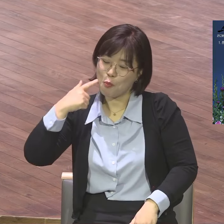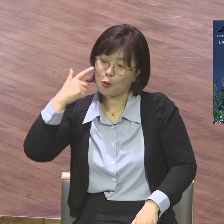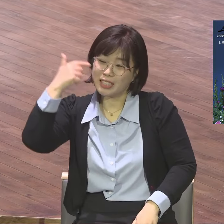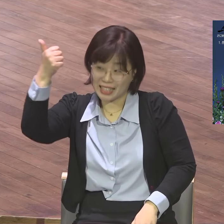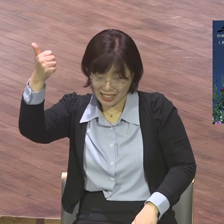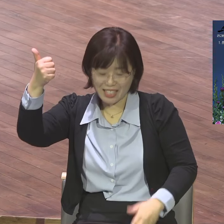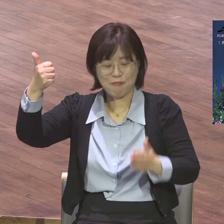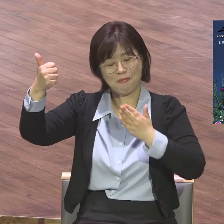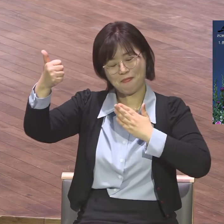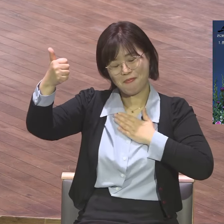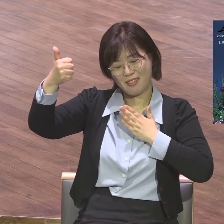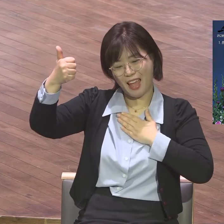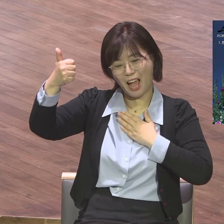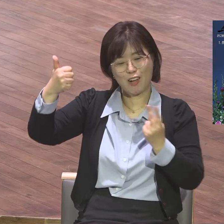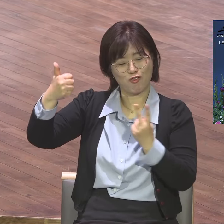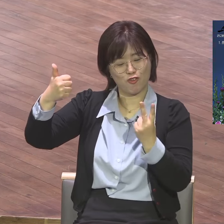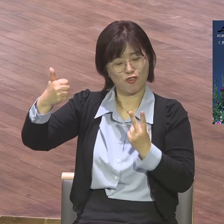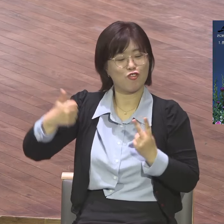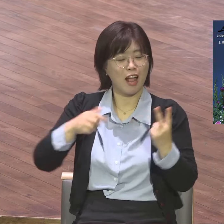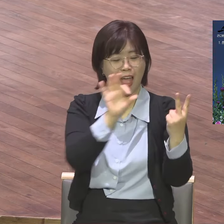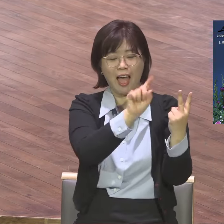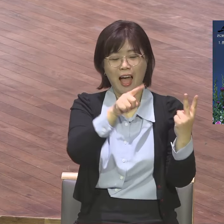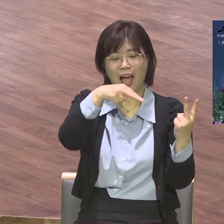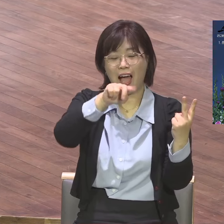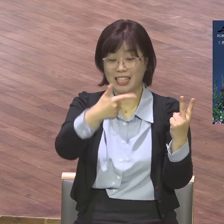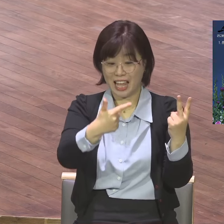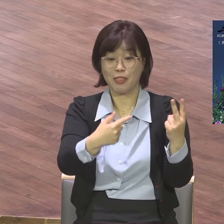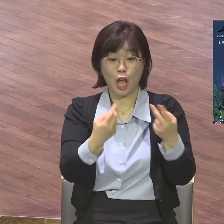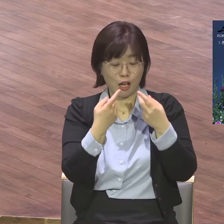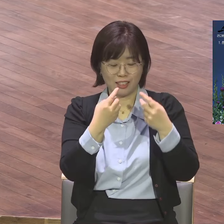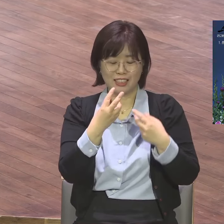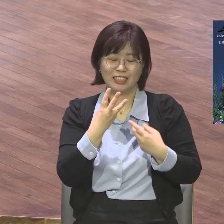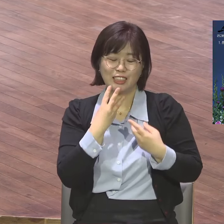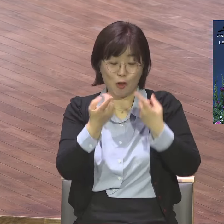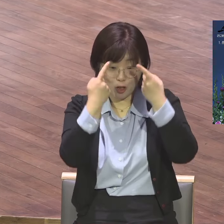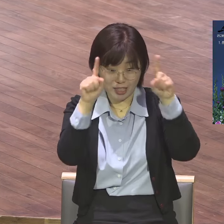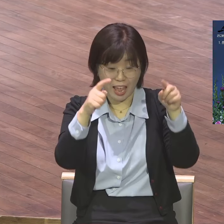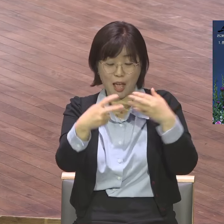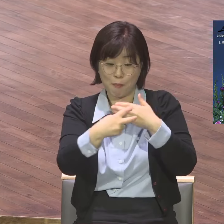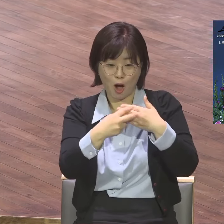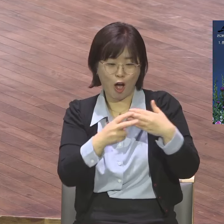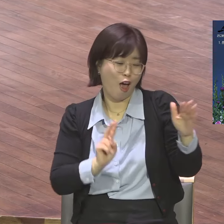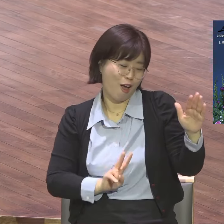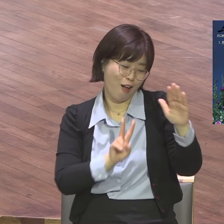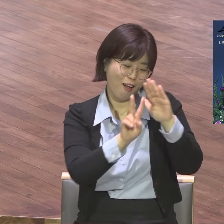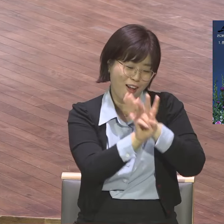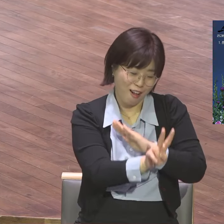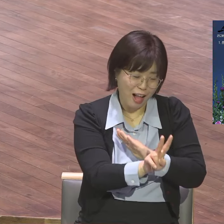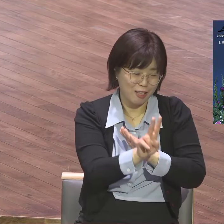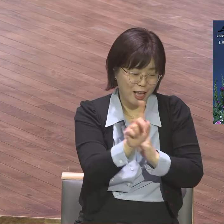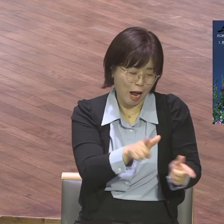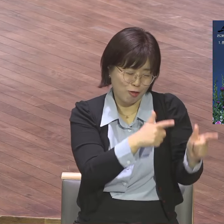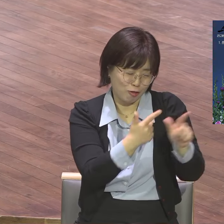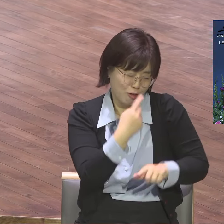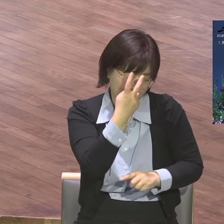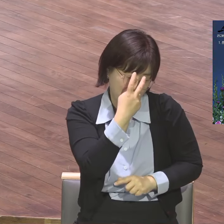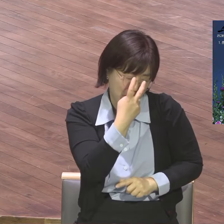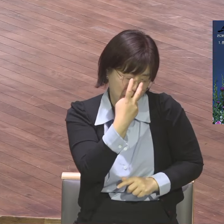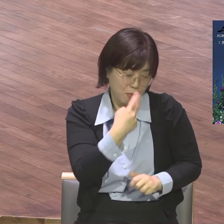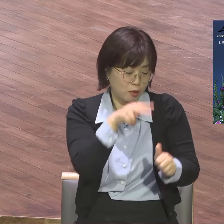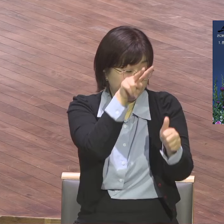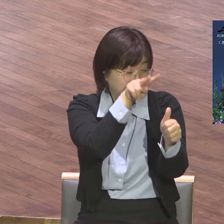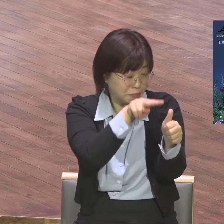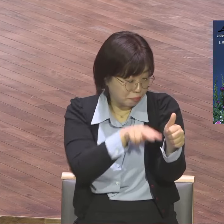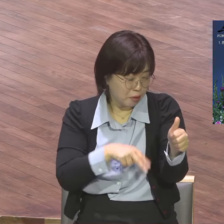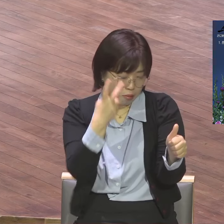했는데 아무 문제가 없어. 둘 다 그래. 그게 거기서 간호사들이 그래요. 거기